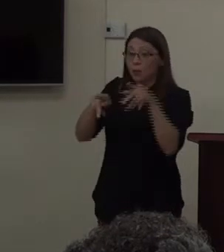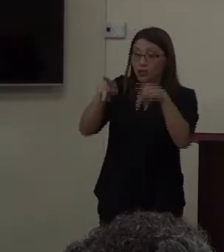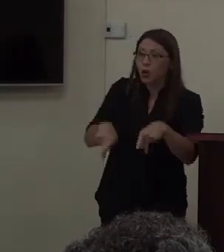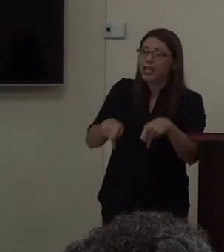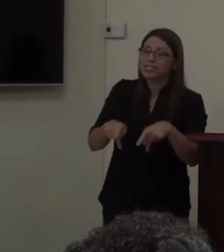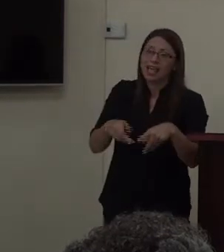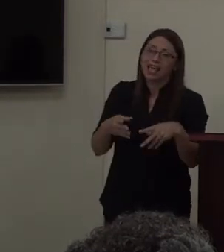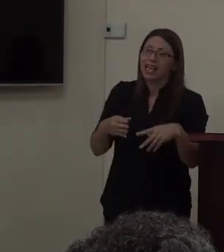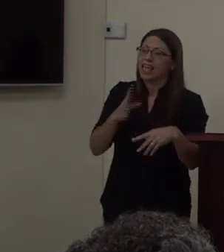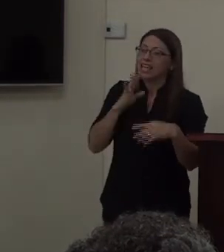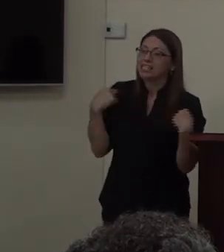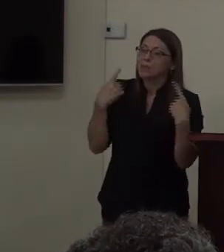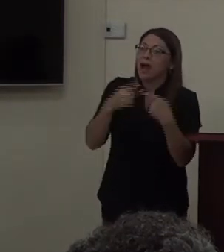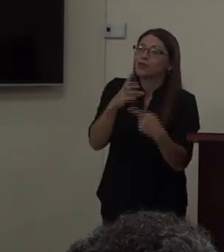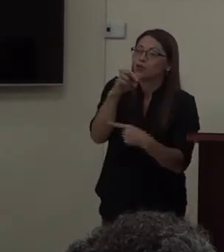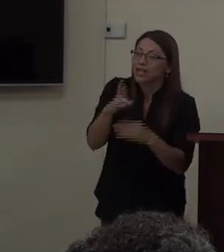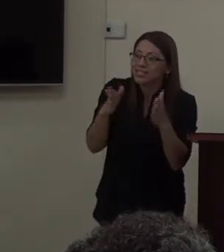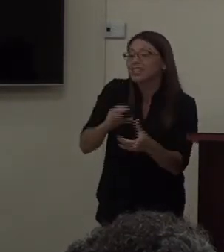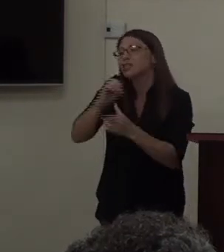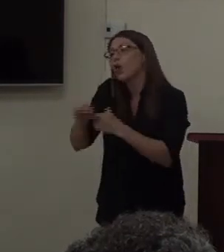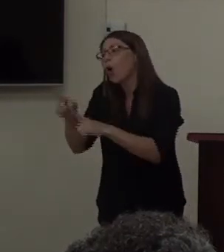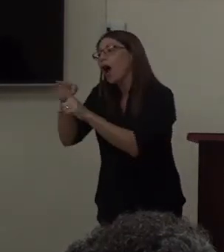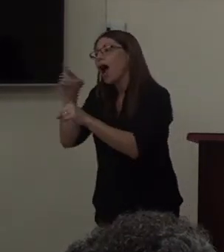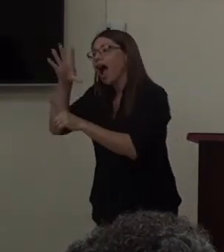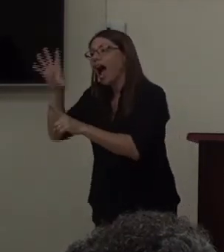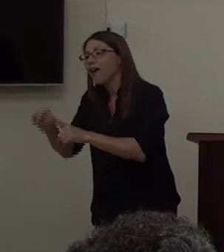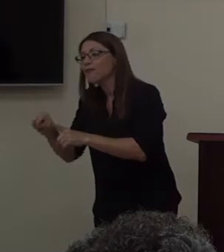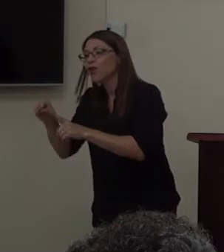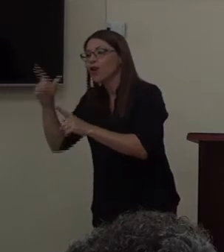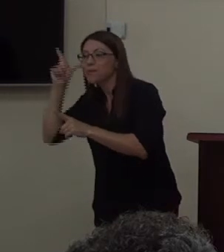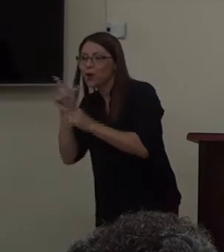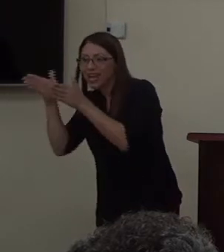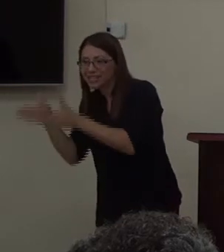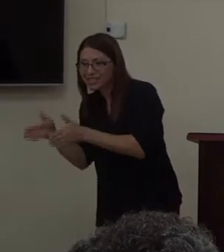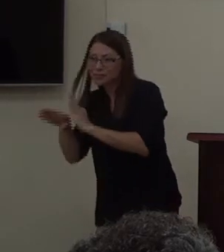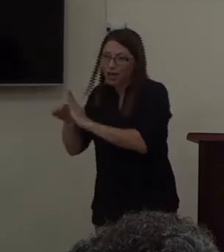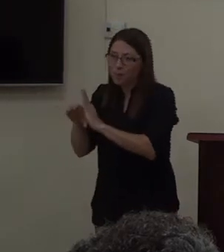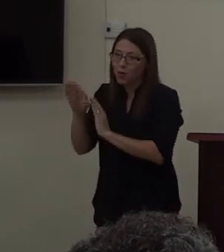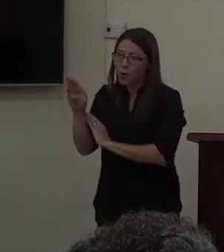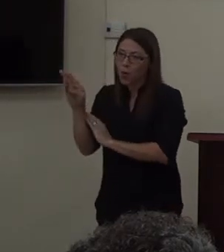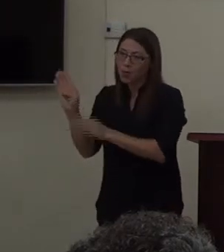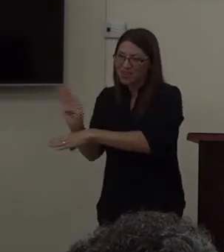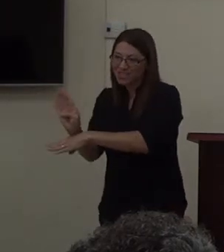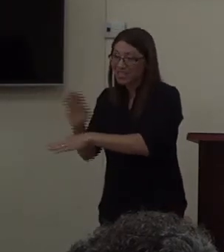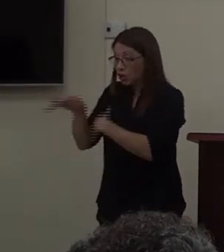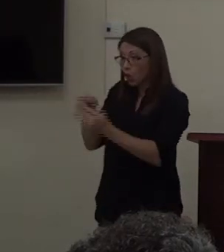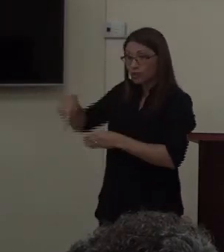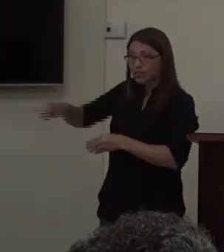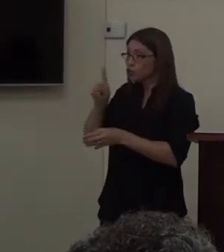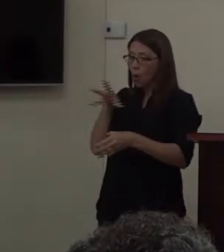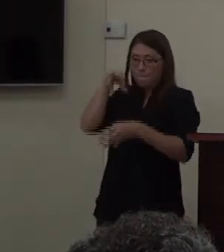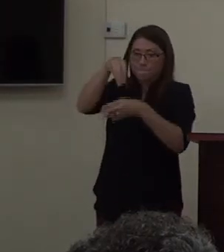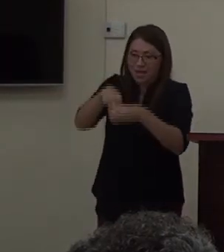afro, bueno, sí, podría ser afro-limonenses en el caso de los Fribris, entonces todos estos que no pertenecen a las comunidades, ¿verdad? Sino, pero con los que